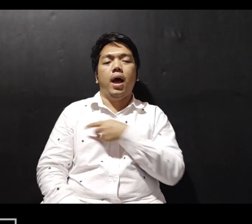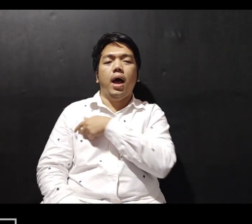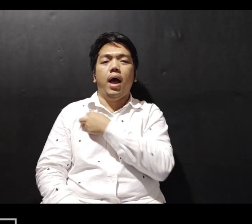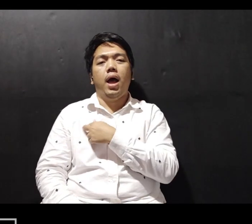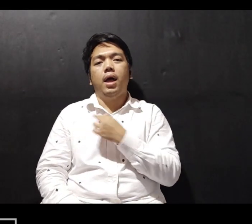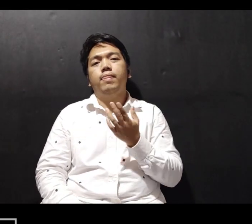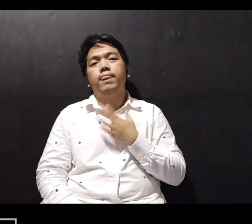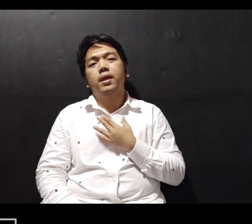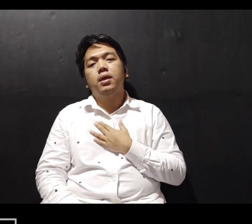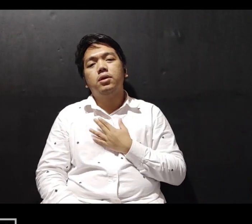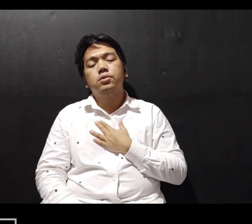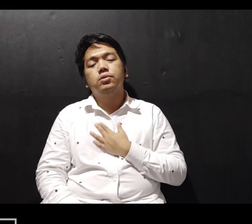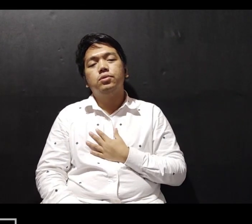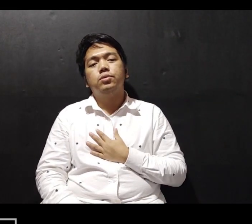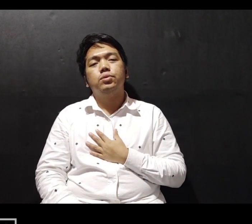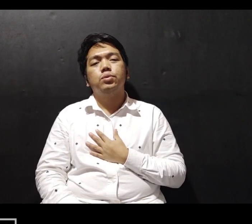Teguhkan